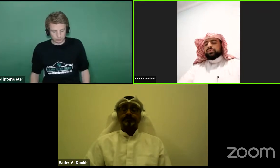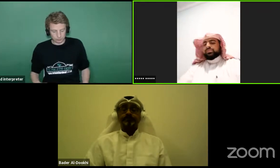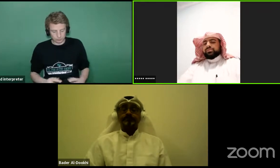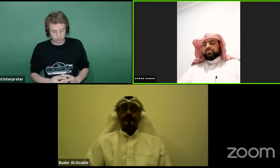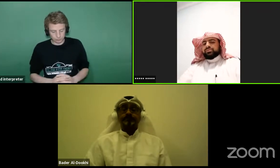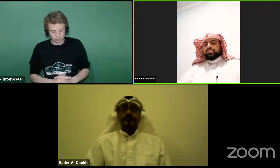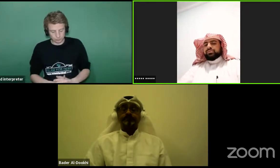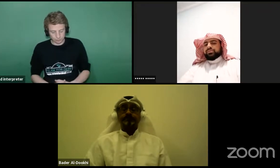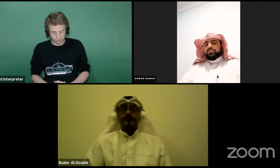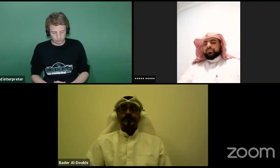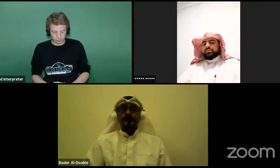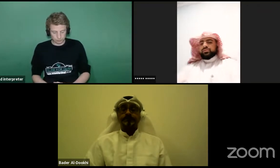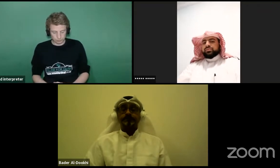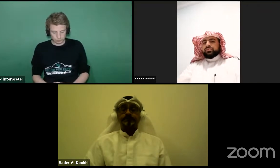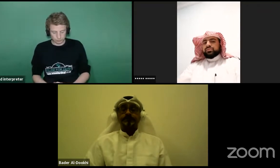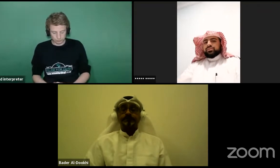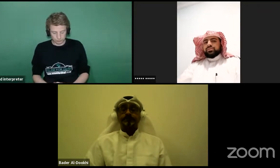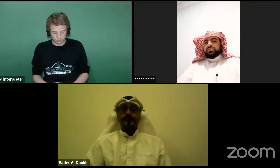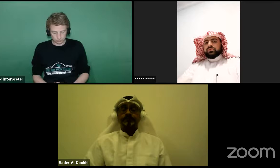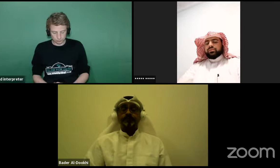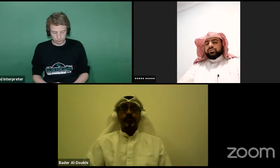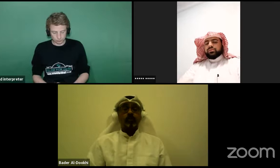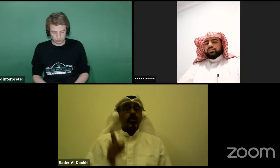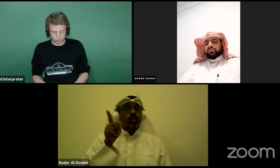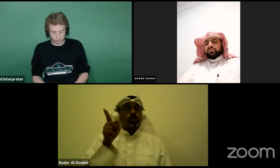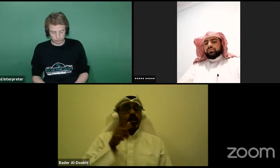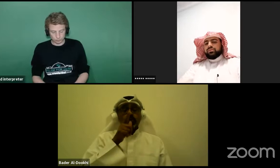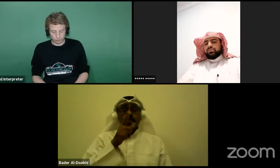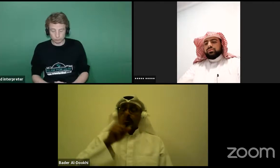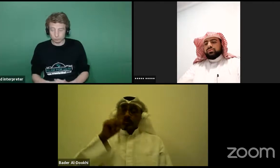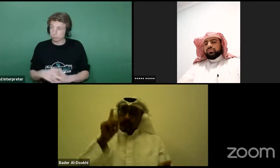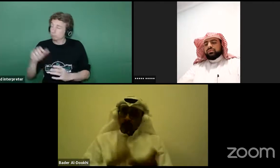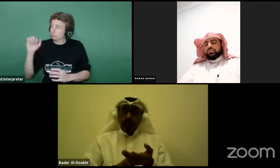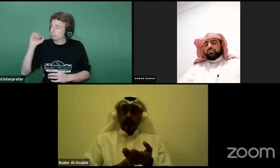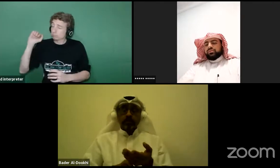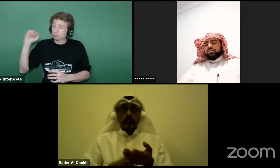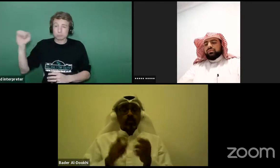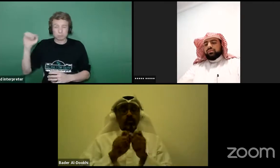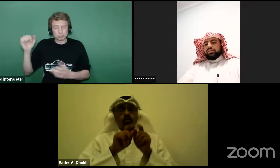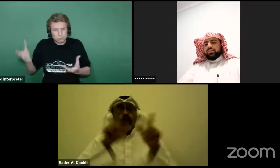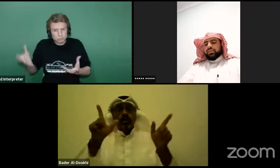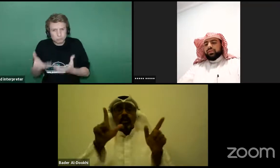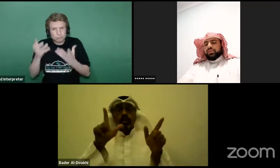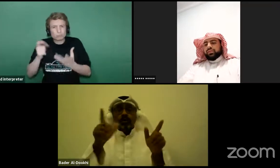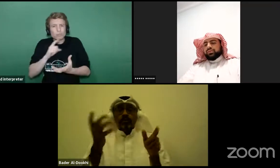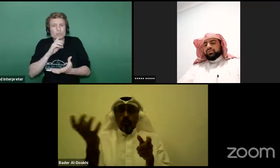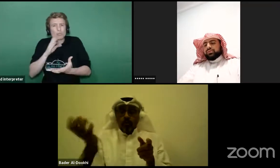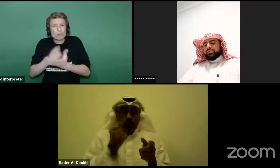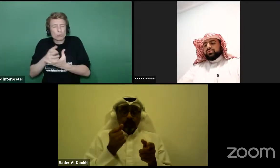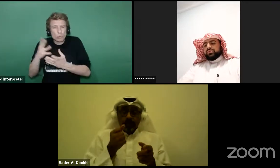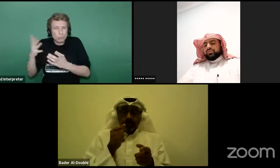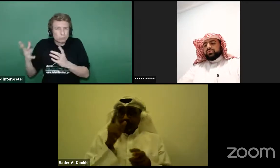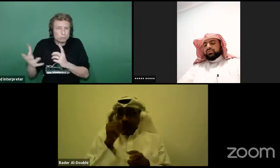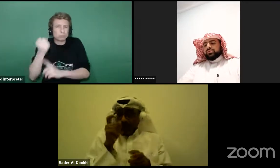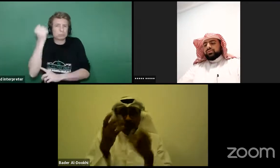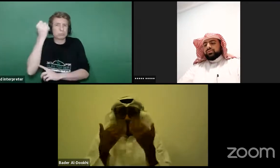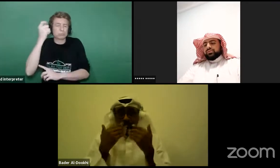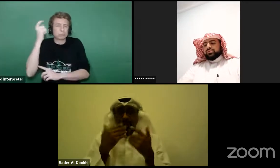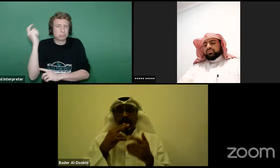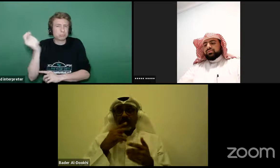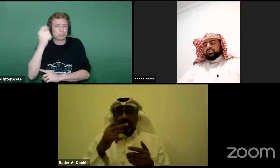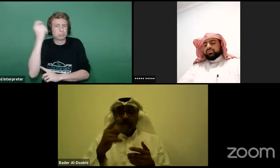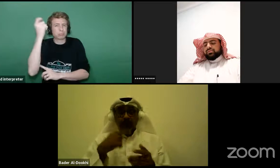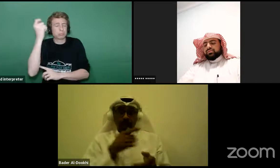المجرمون. That he might cause the truth to triumph and bring falsehood to nothing, even though the